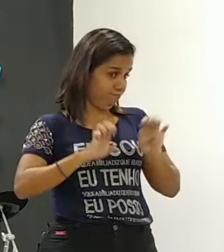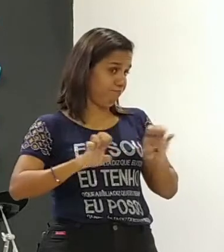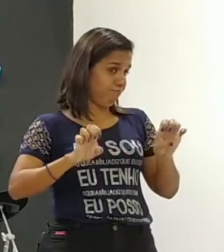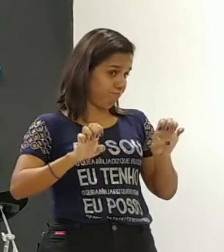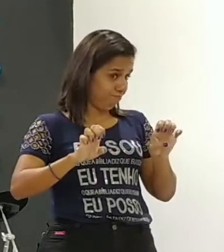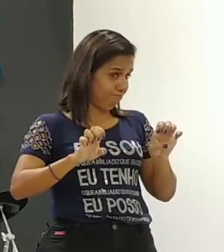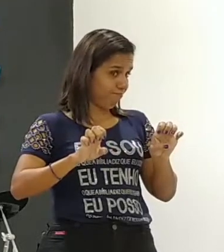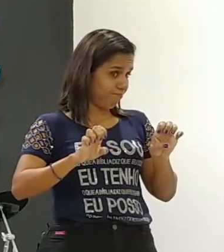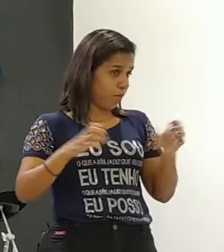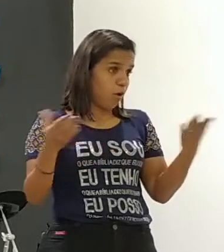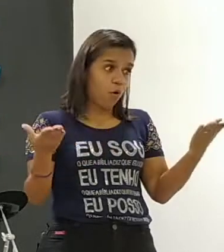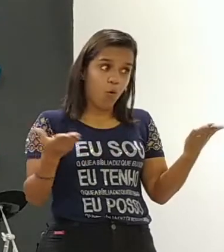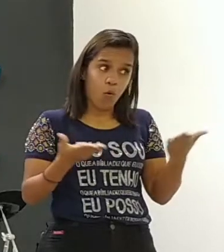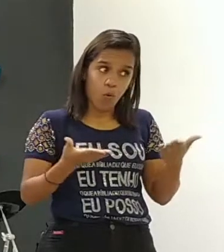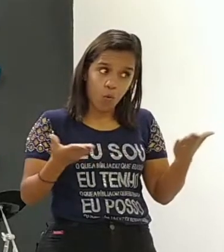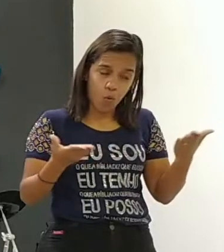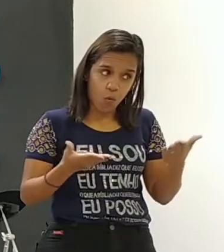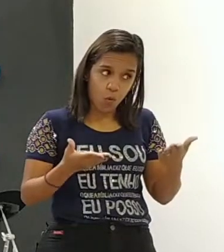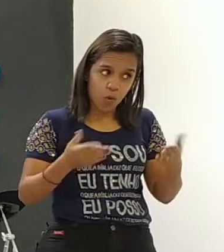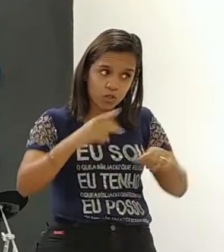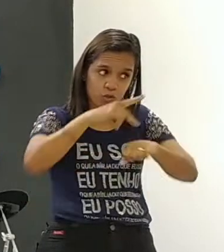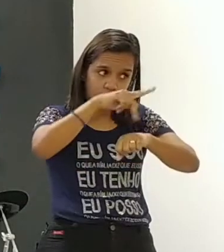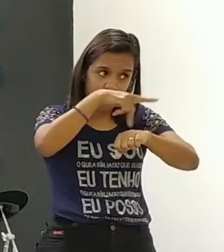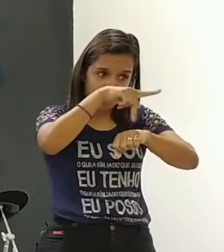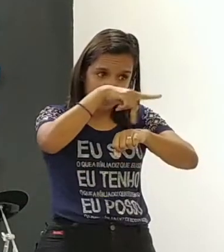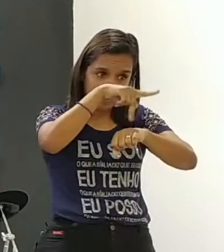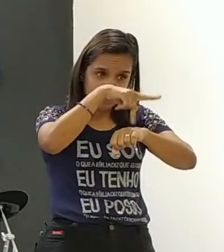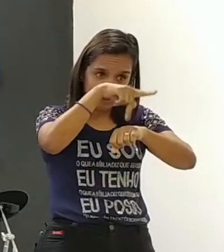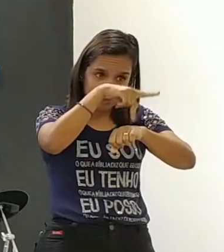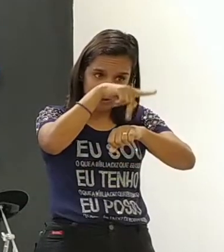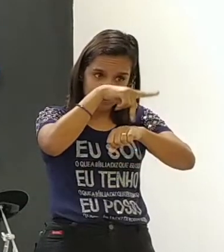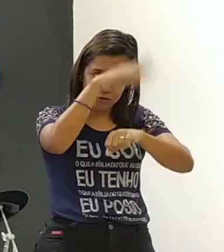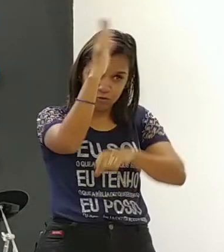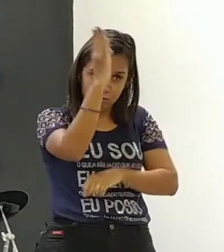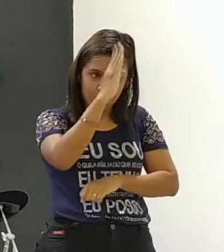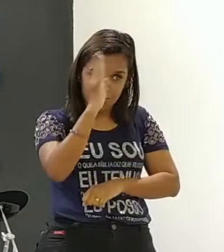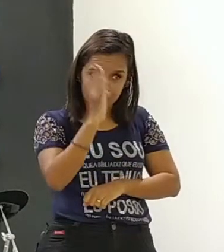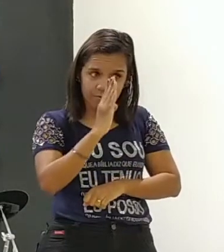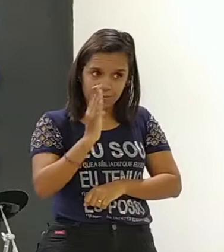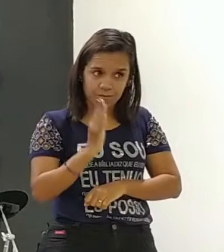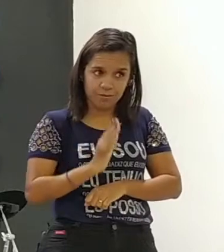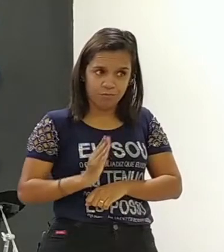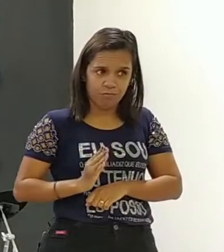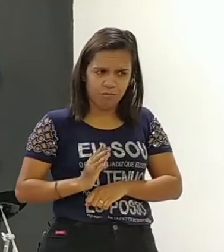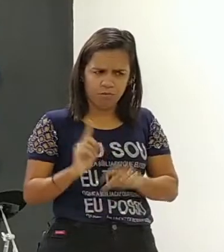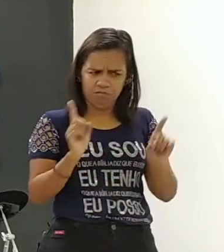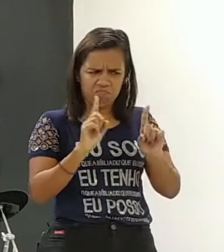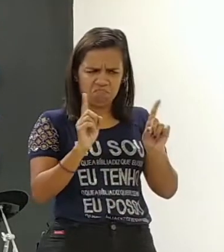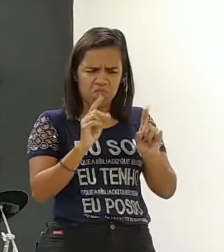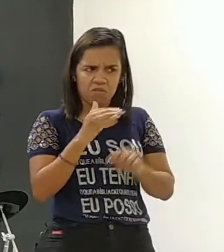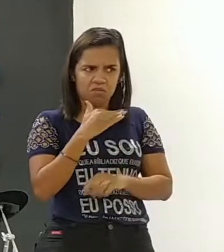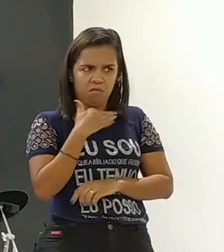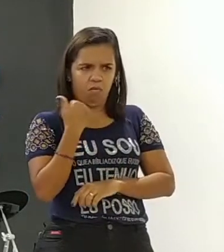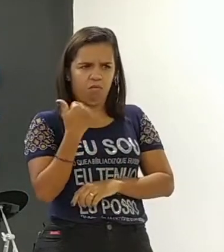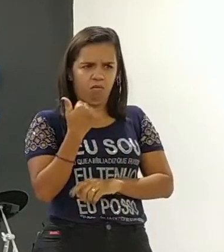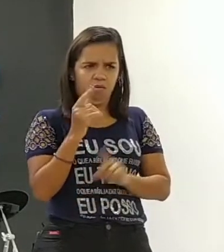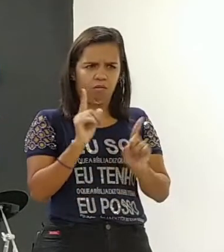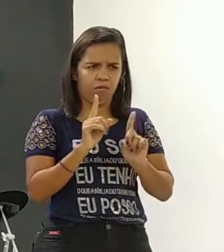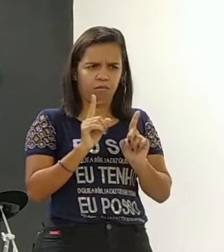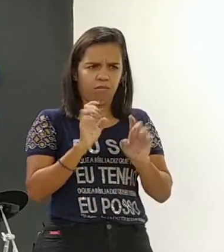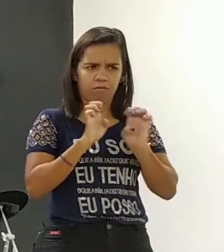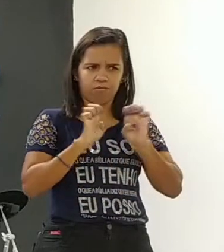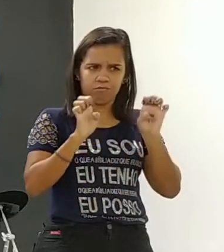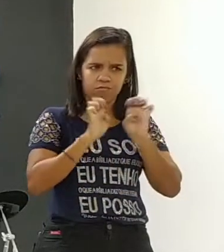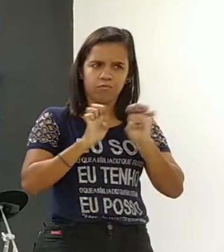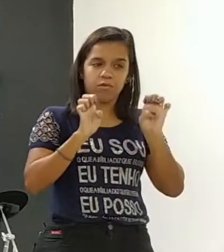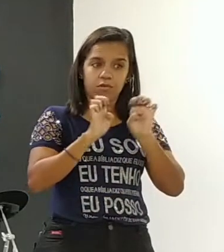Hoje, graças a Deus, no nosso país, porque em outros sim, a gente não precisa morrer por causa do evangelho.